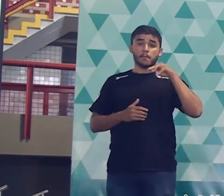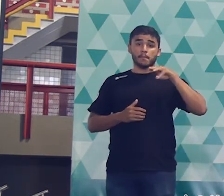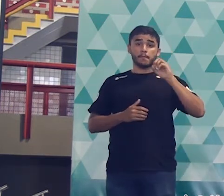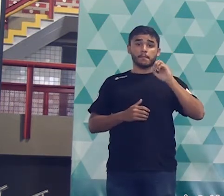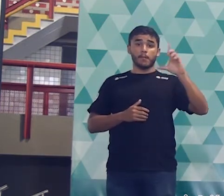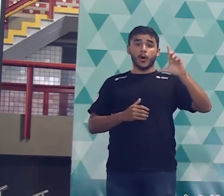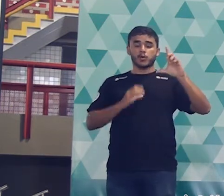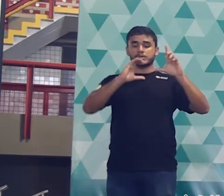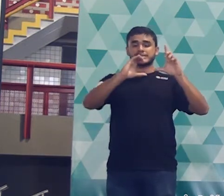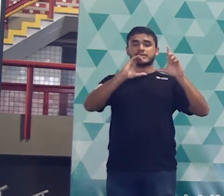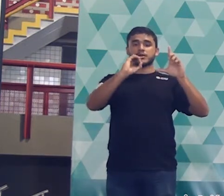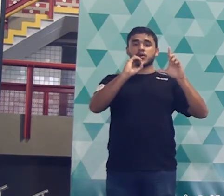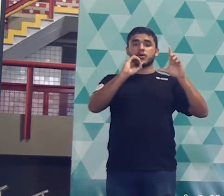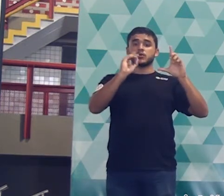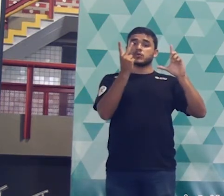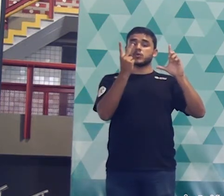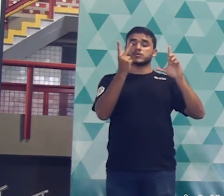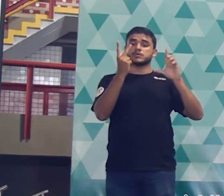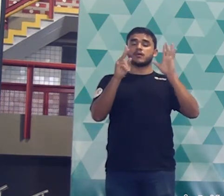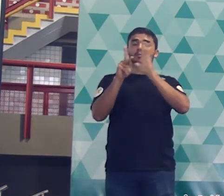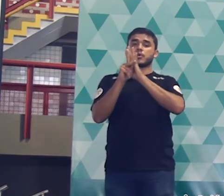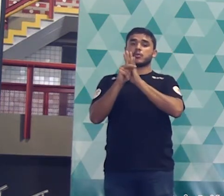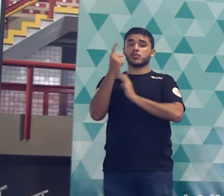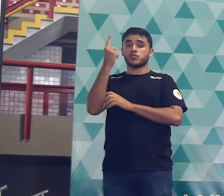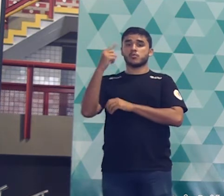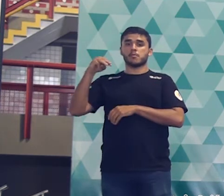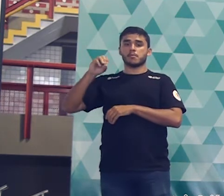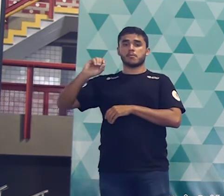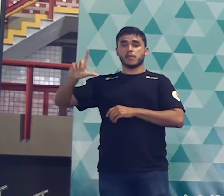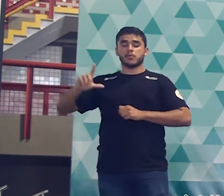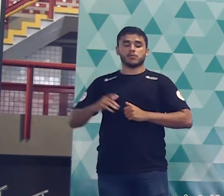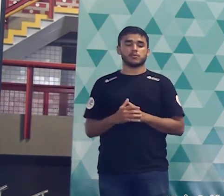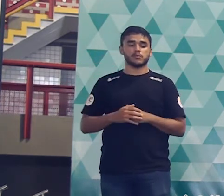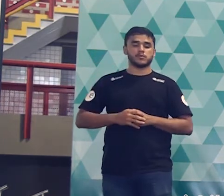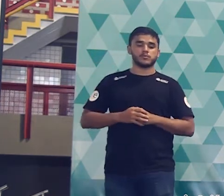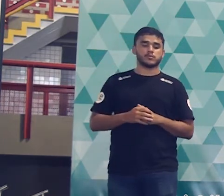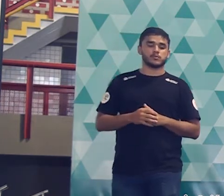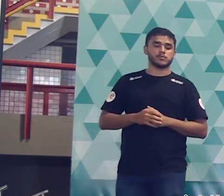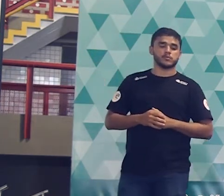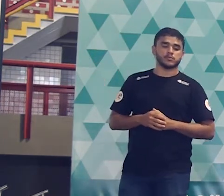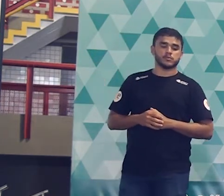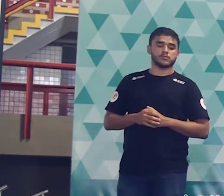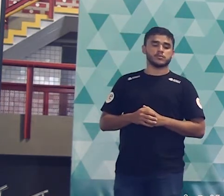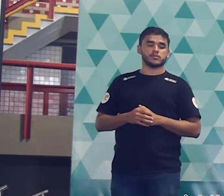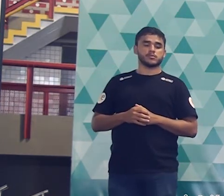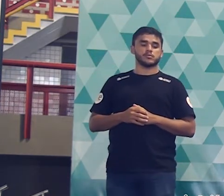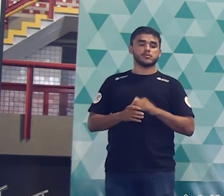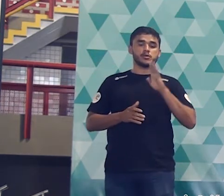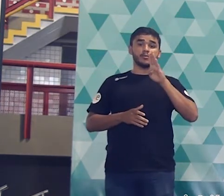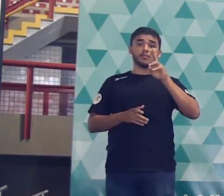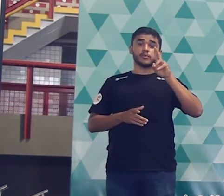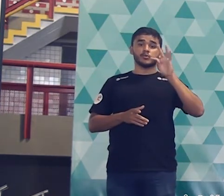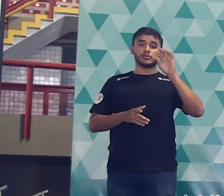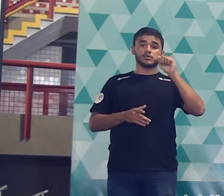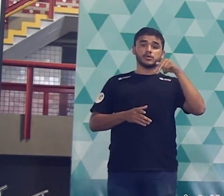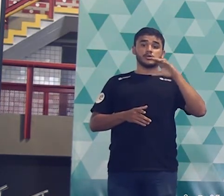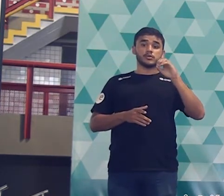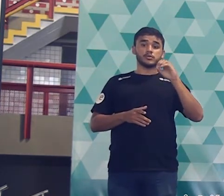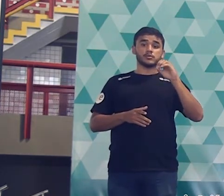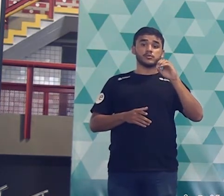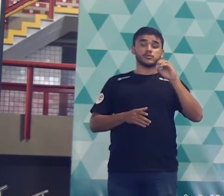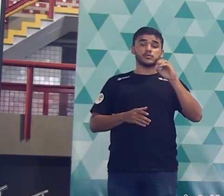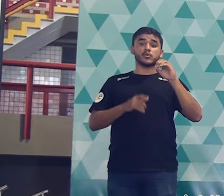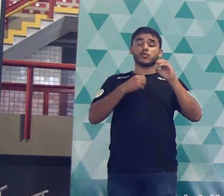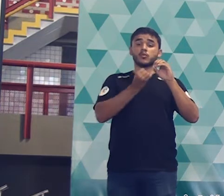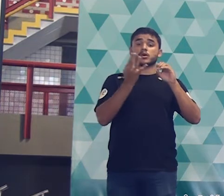890. Para o segundo combustível, para o butano, eu liberei quanto CO2? 4. Então, eu vou